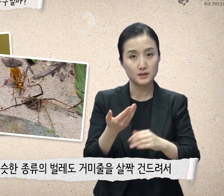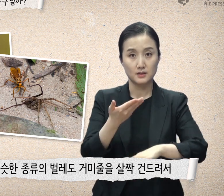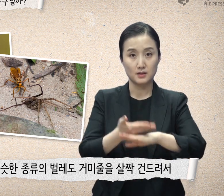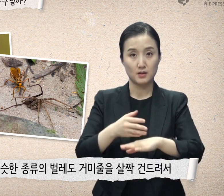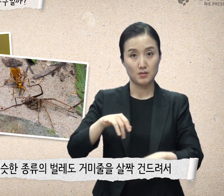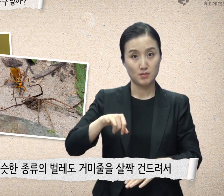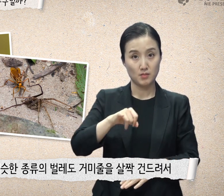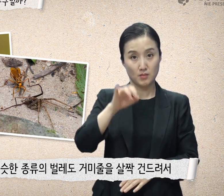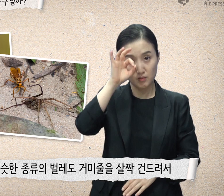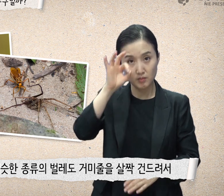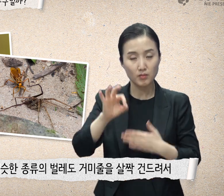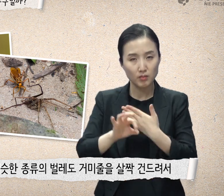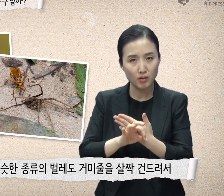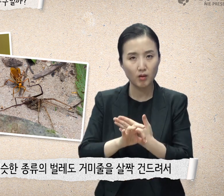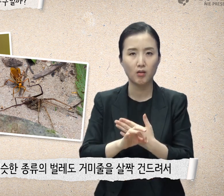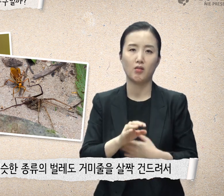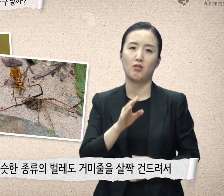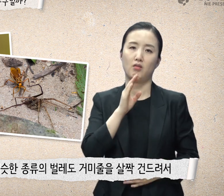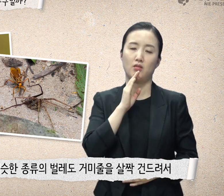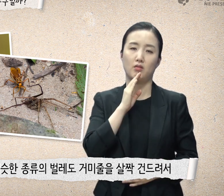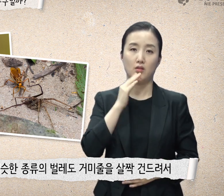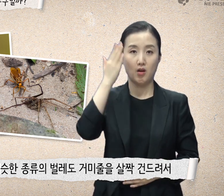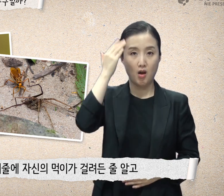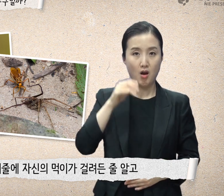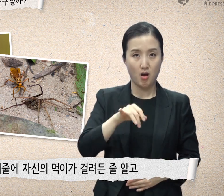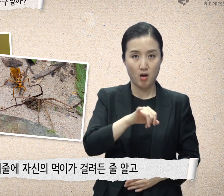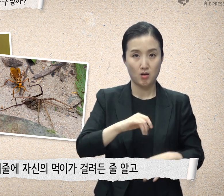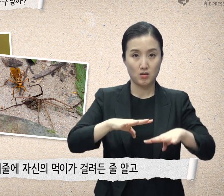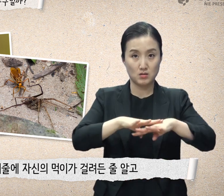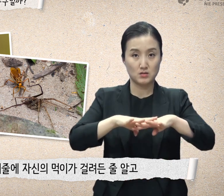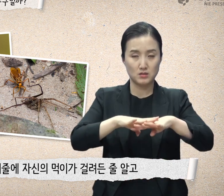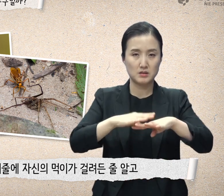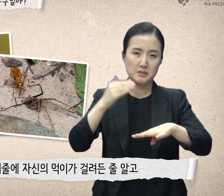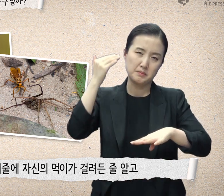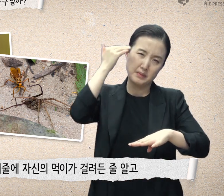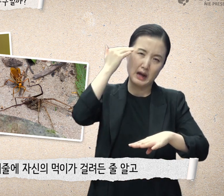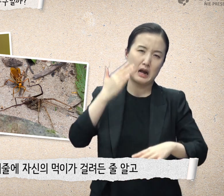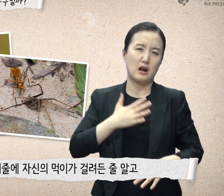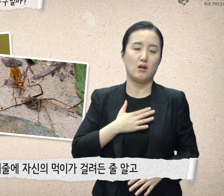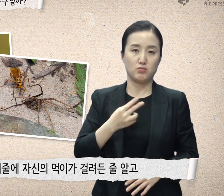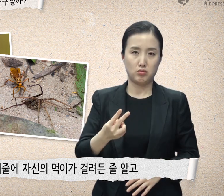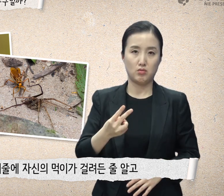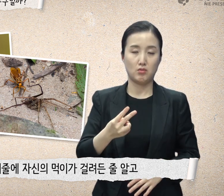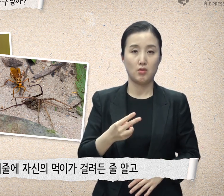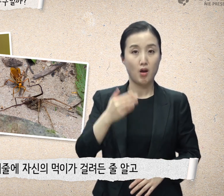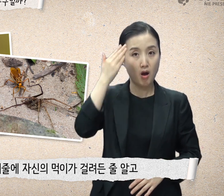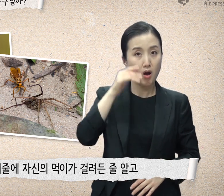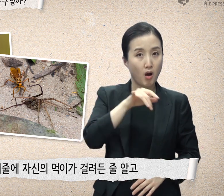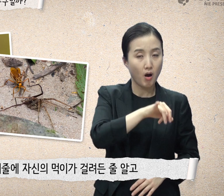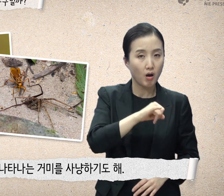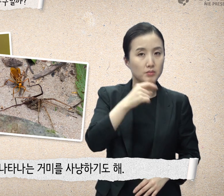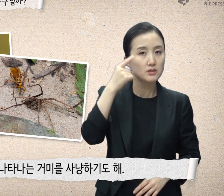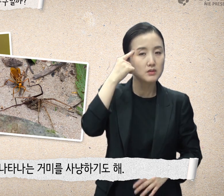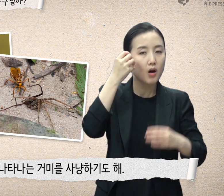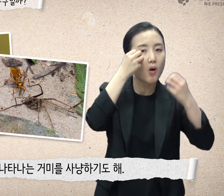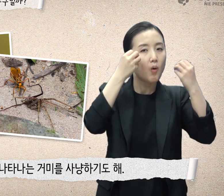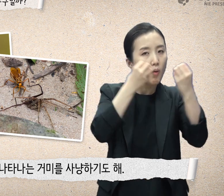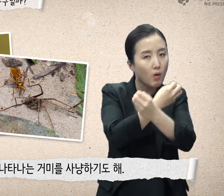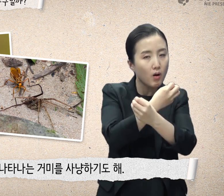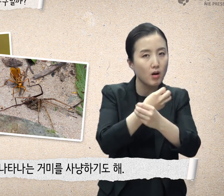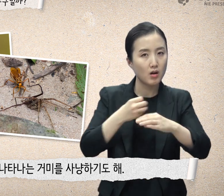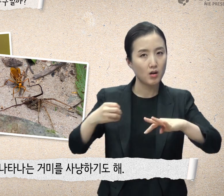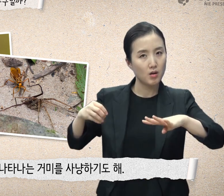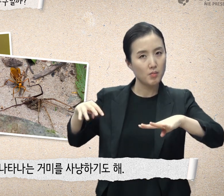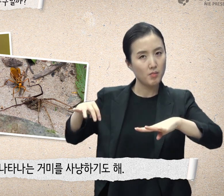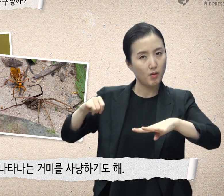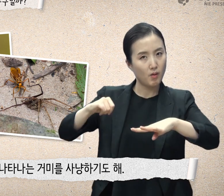벌레도 거미줄을 살짝 건드려서 거미줄에 자신의 먹이가 걸려든 줄 알고 나타나는 거미를